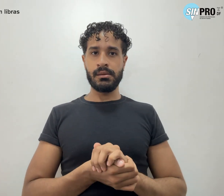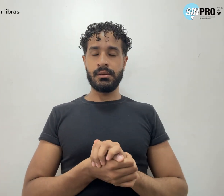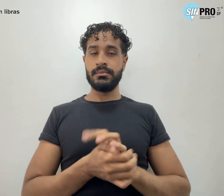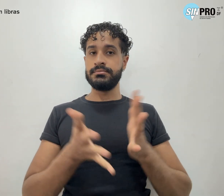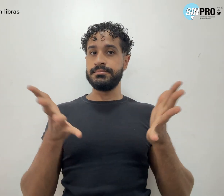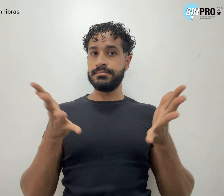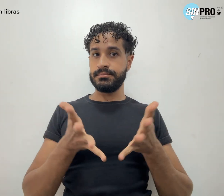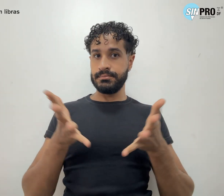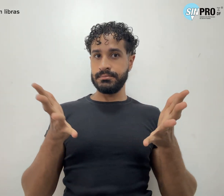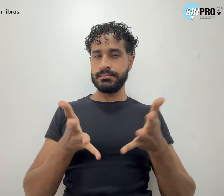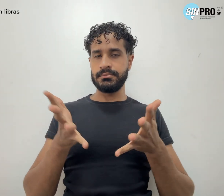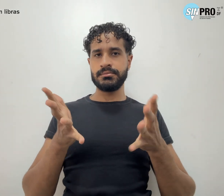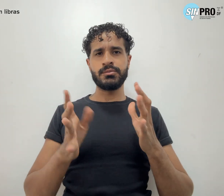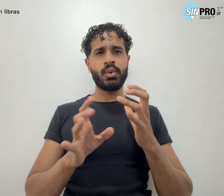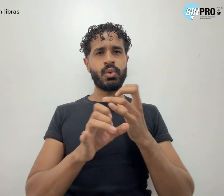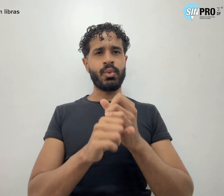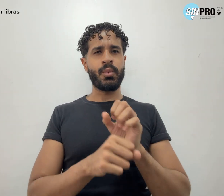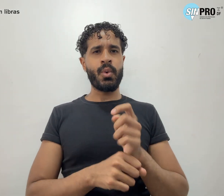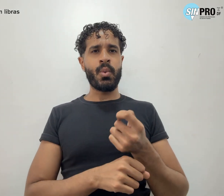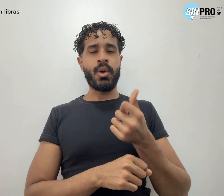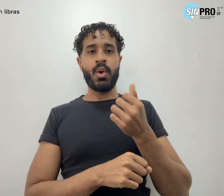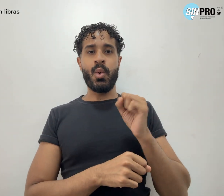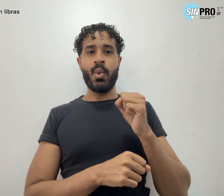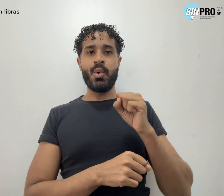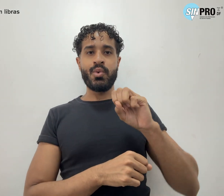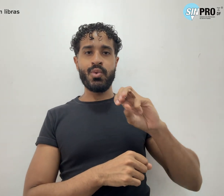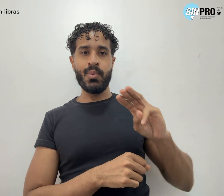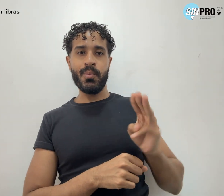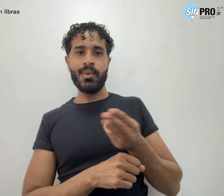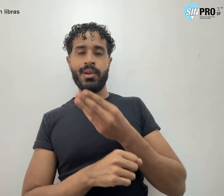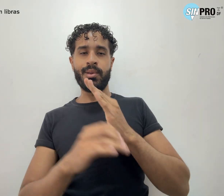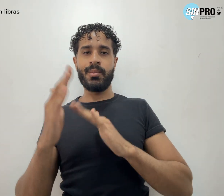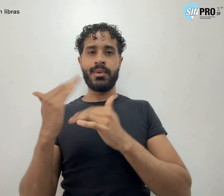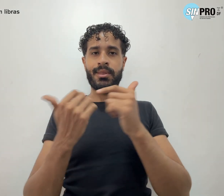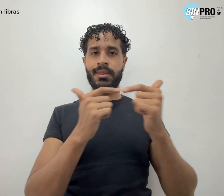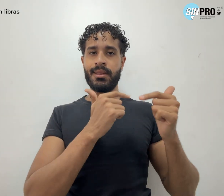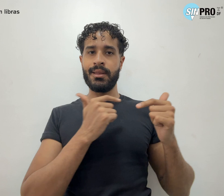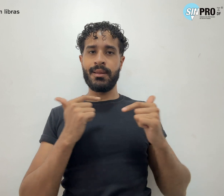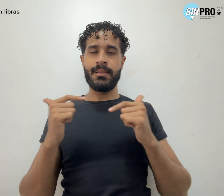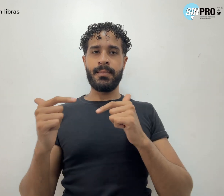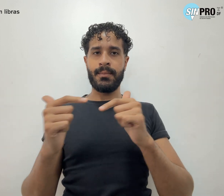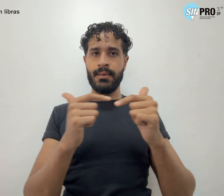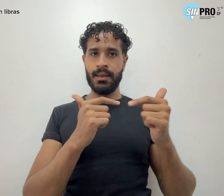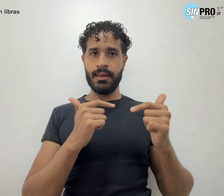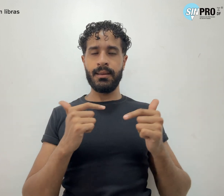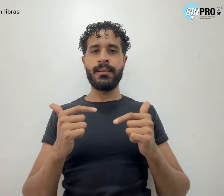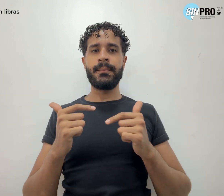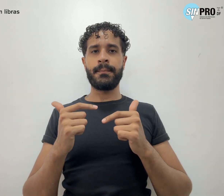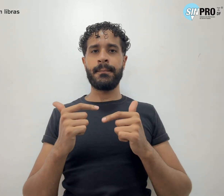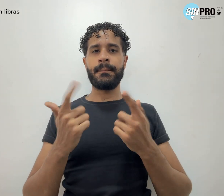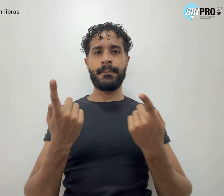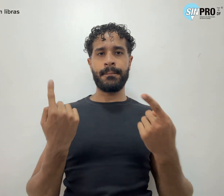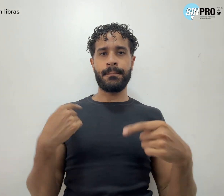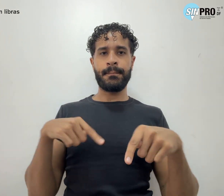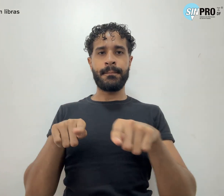Atualmente, são quase 8 milhões de trabalhadores e trabalhadoras associados,